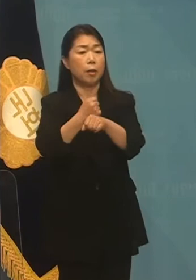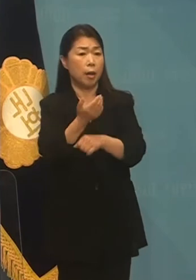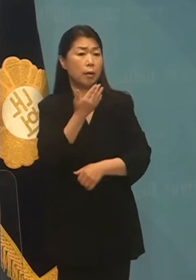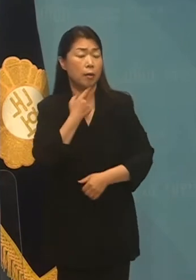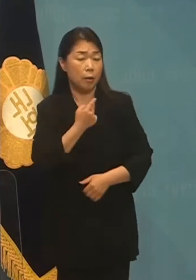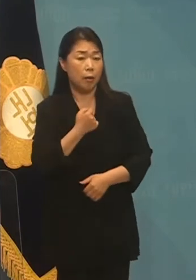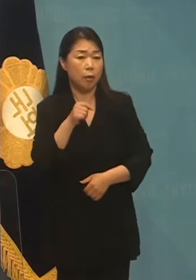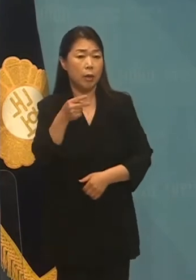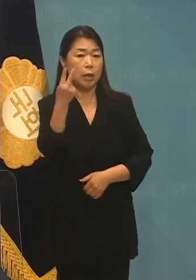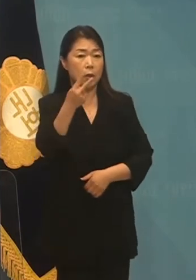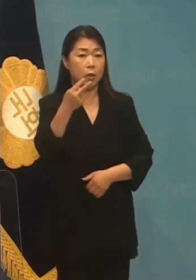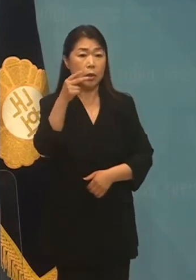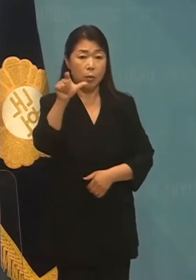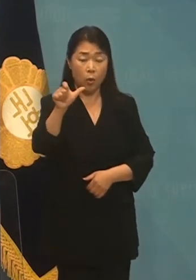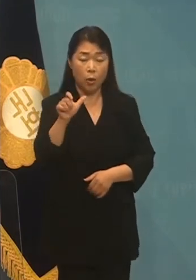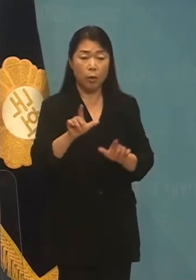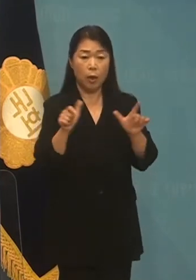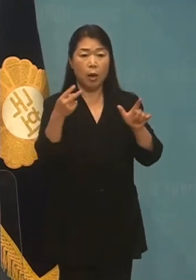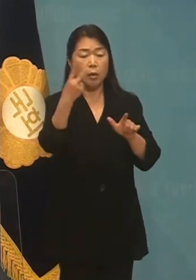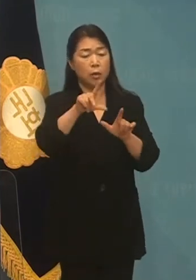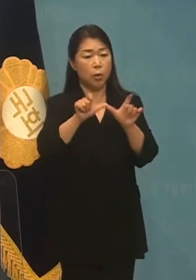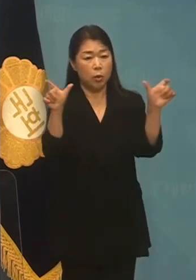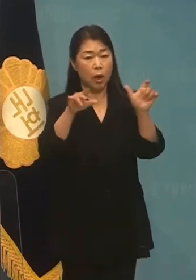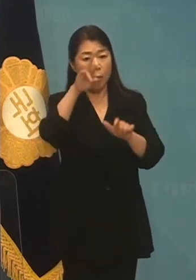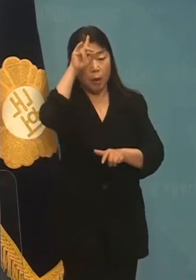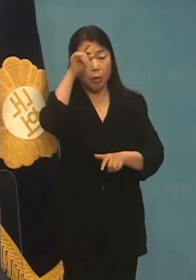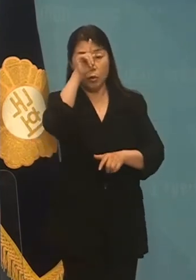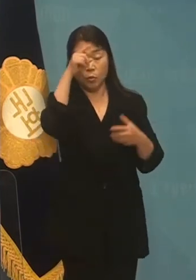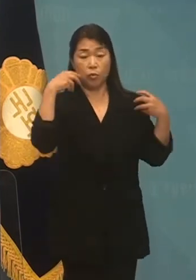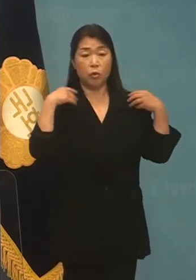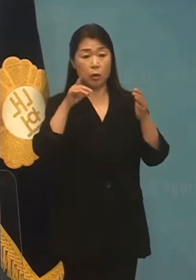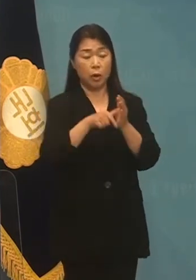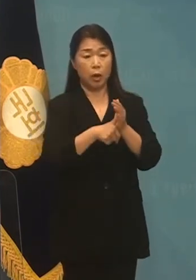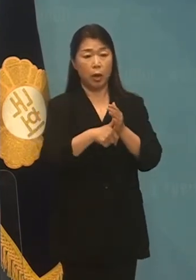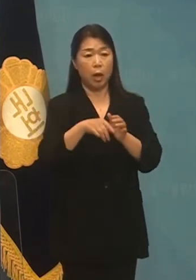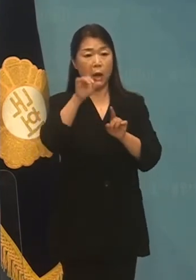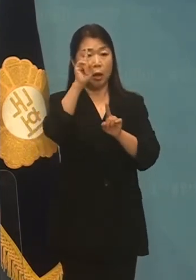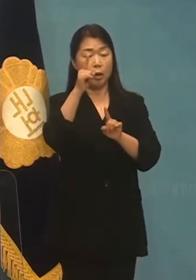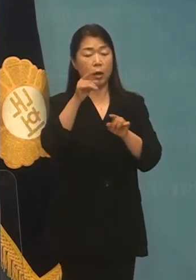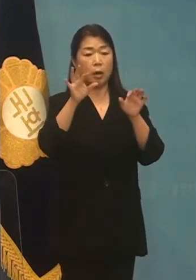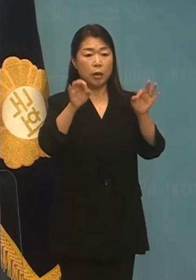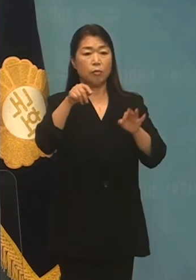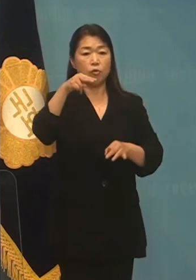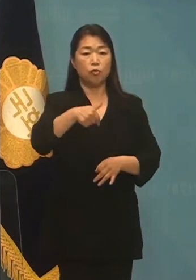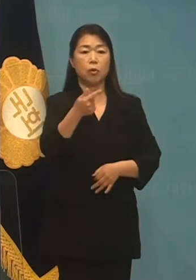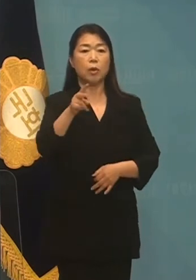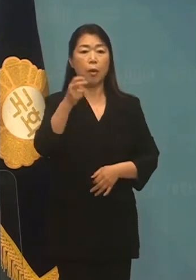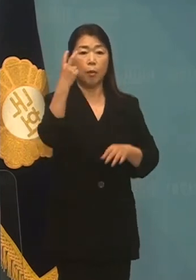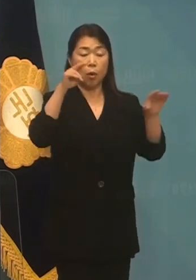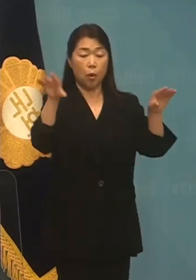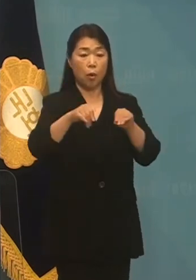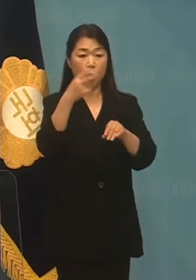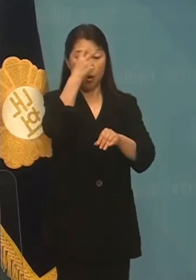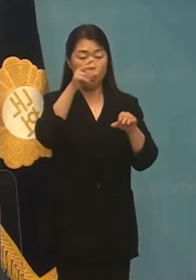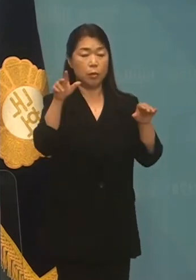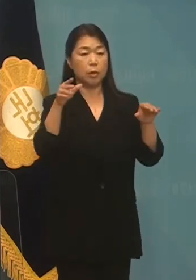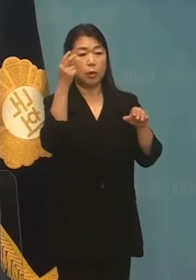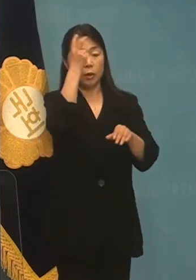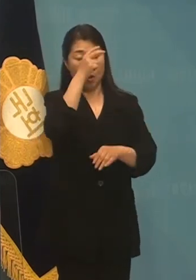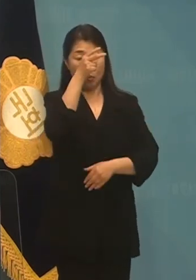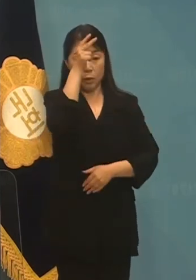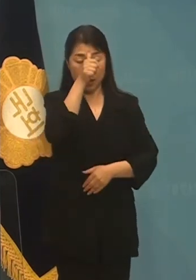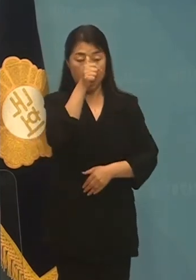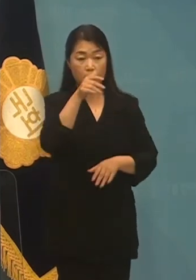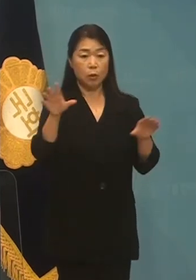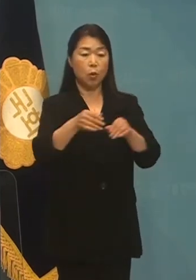있던 2015년 박근혜 정부 당시 김순환 검찰총장과 당시